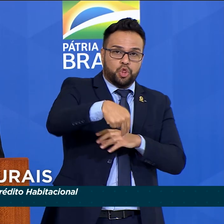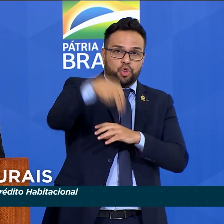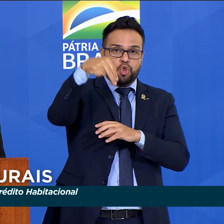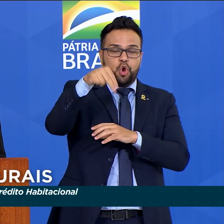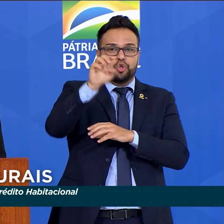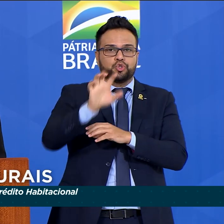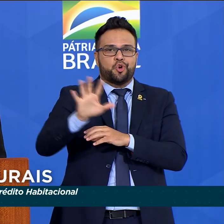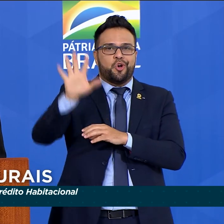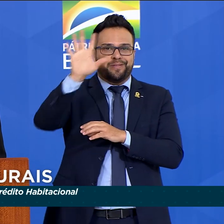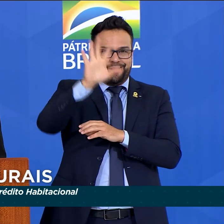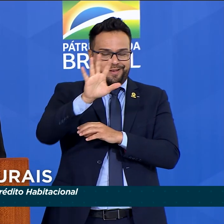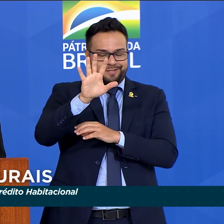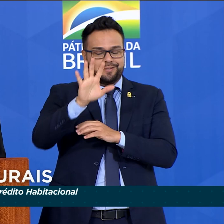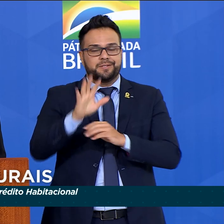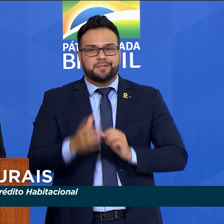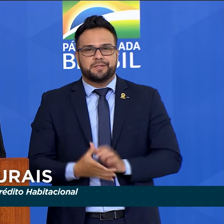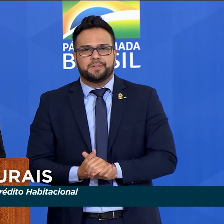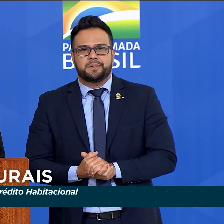nordeste.